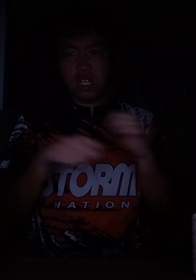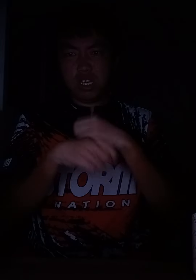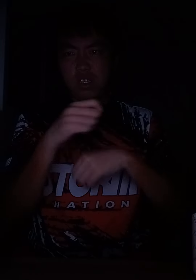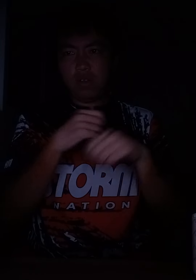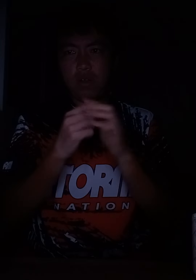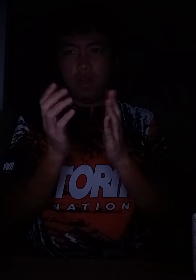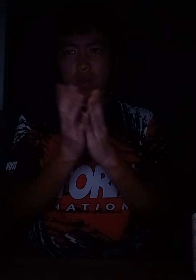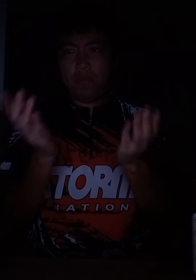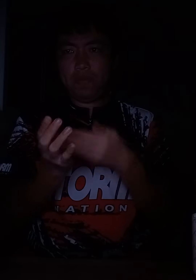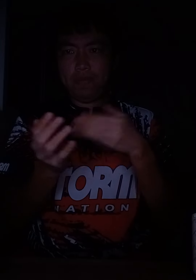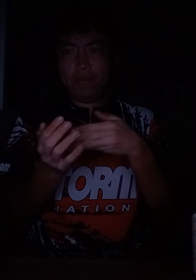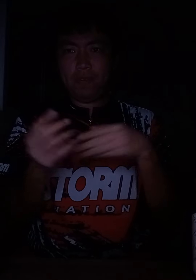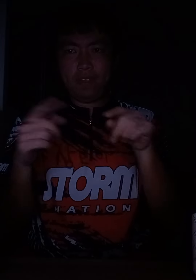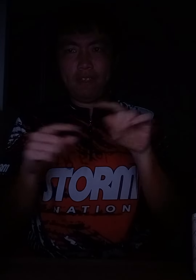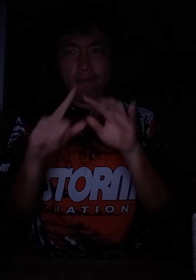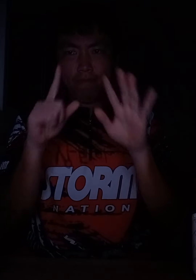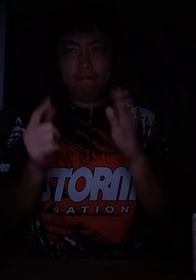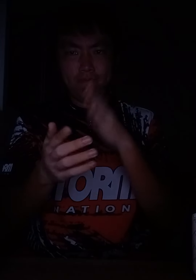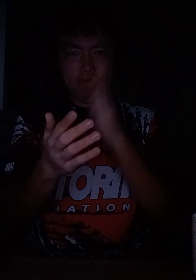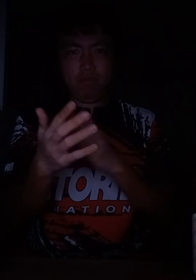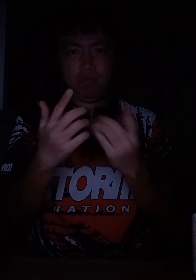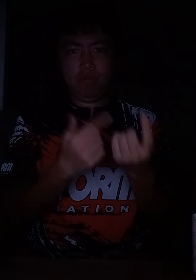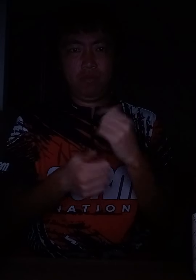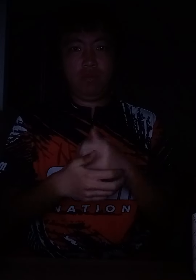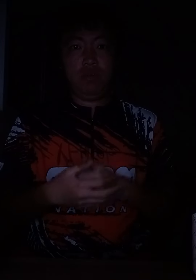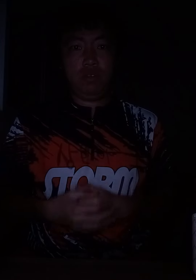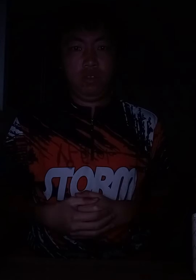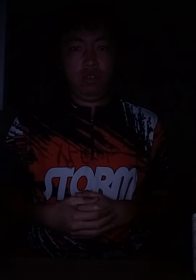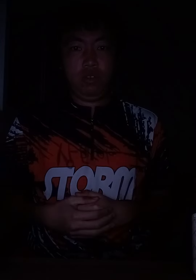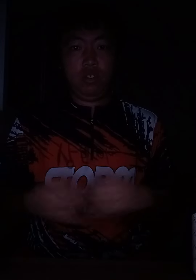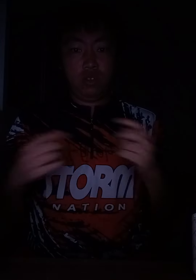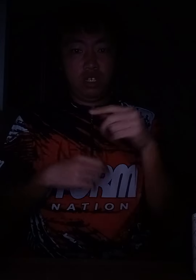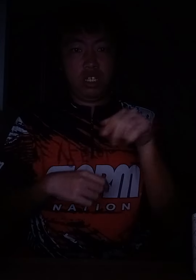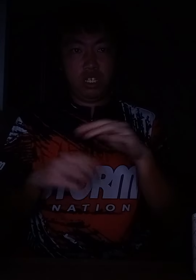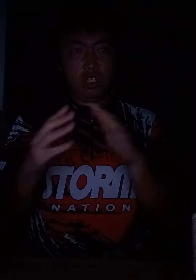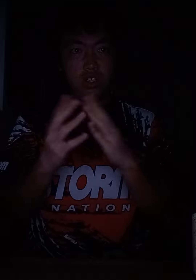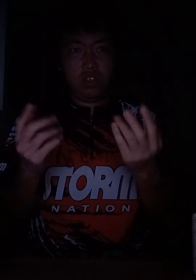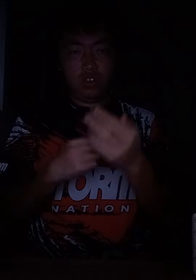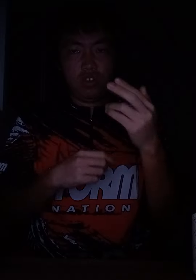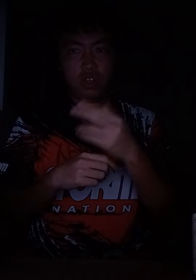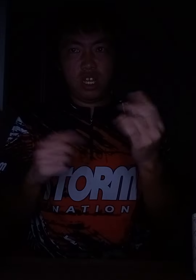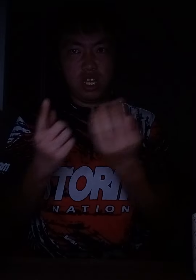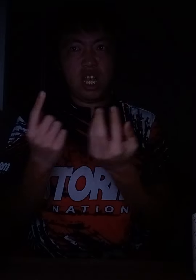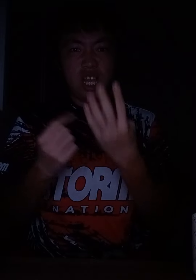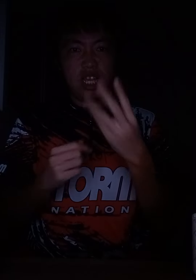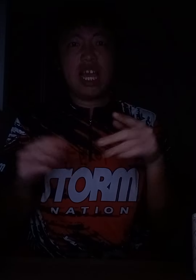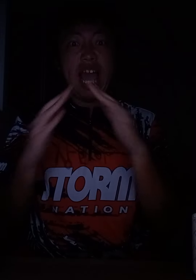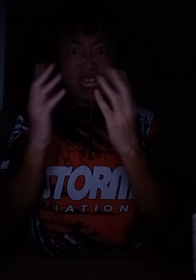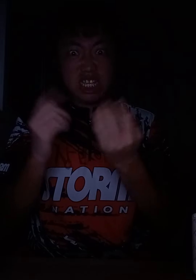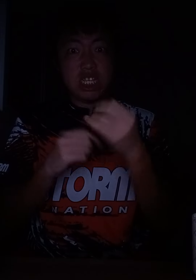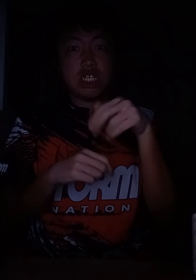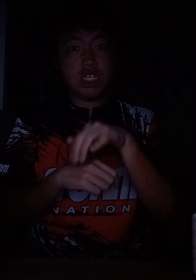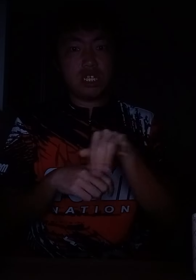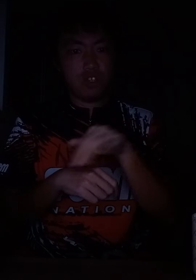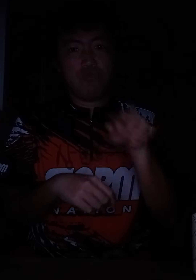벌이며 지하철은 7분가량 지연됐습니다. 경찰은 지하철 운행을 방해한 40대 A씨를 업무방해